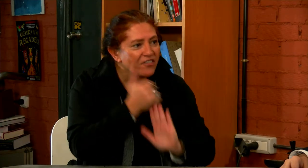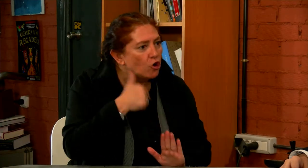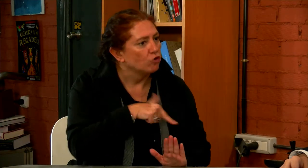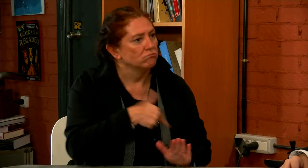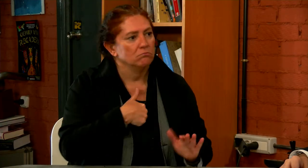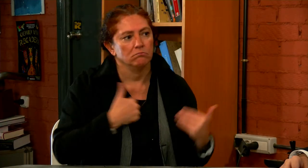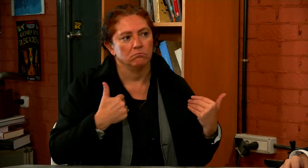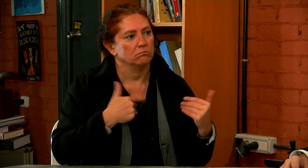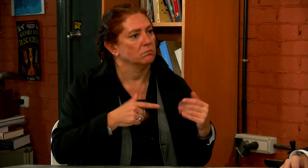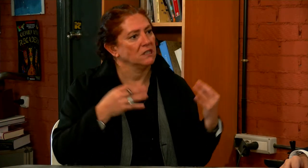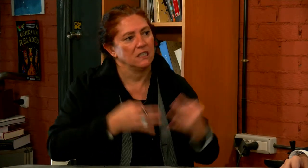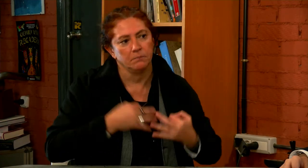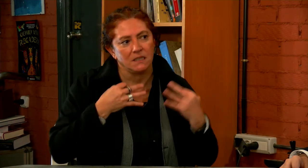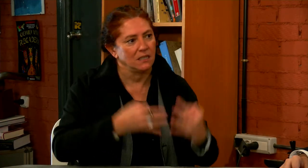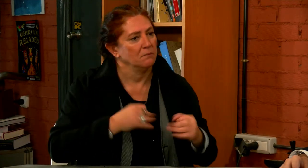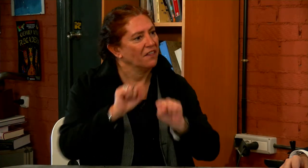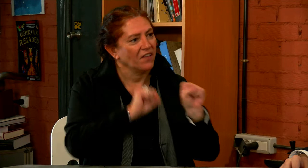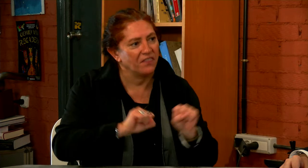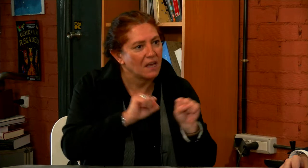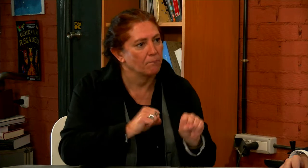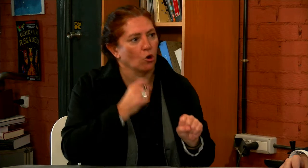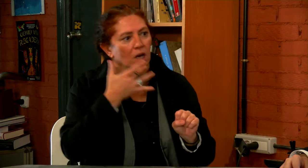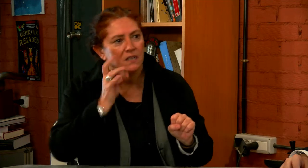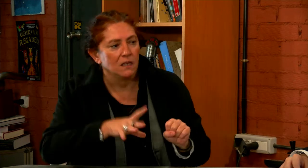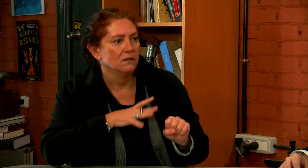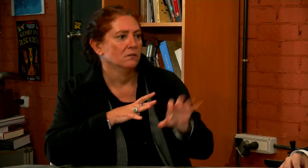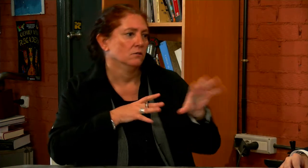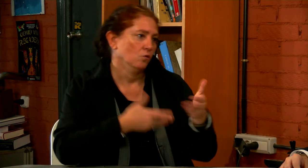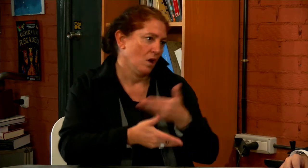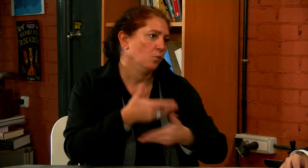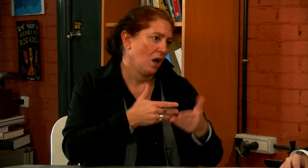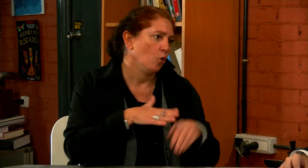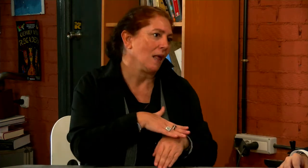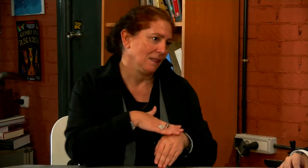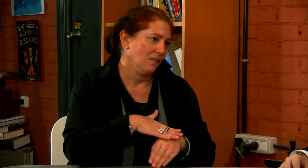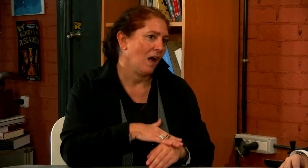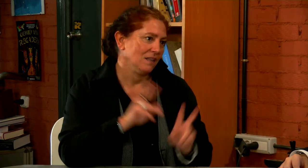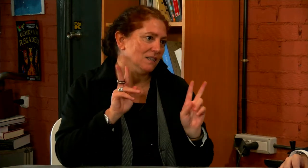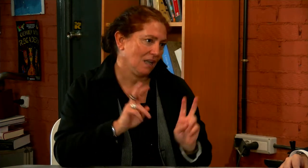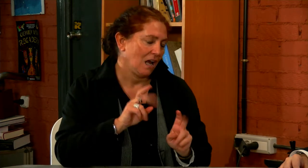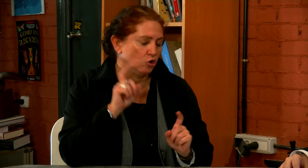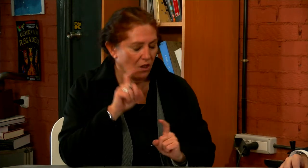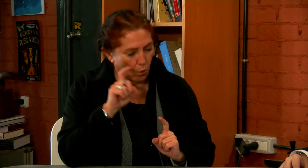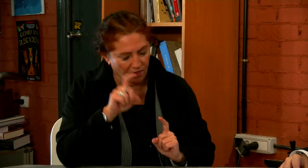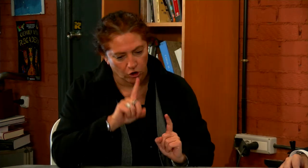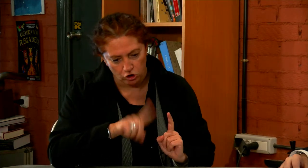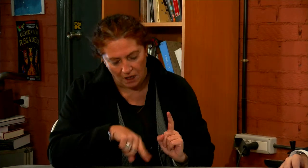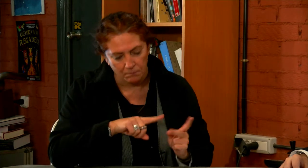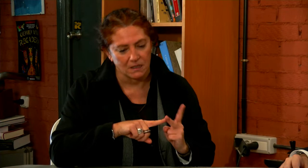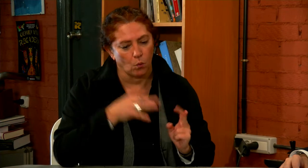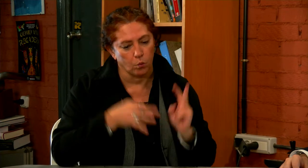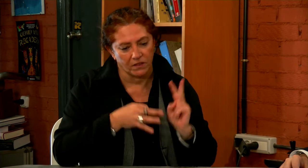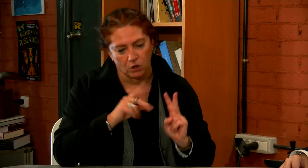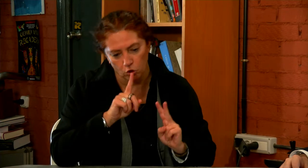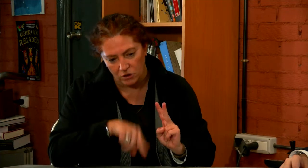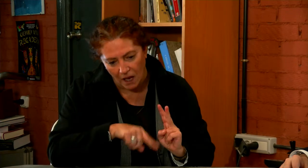calidad. Entonces, por eso nosotros asumimos ese reto también y defendemos pues un equipo bueno como entidad, un equipo bueno